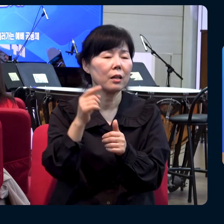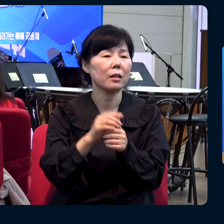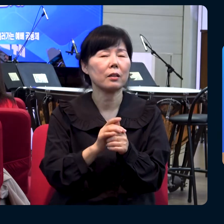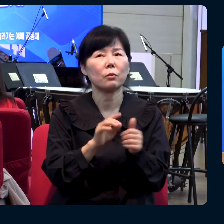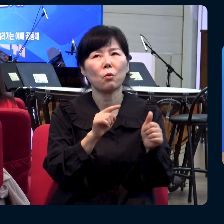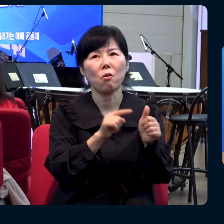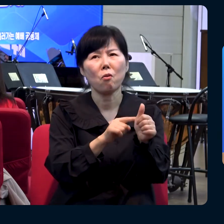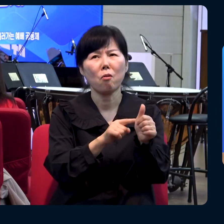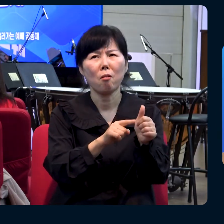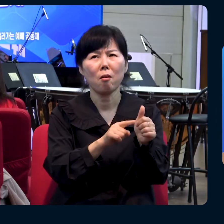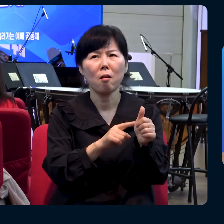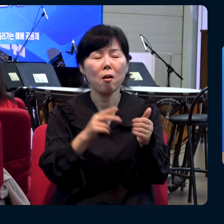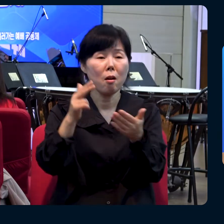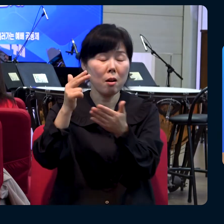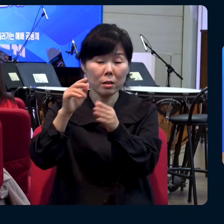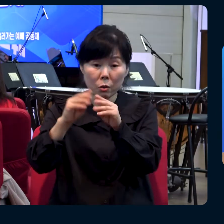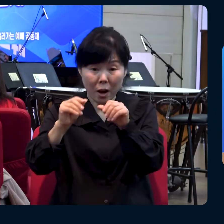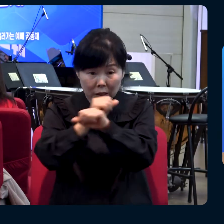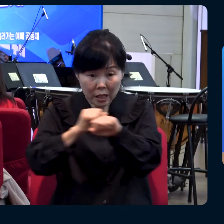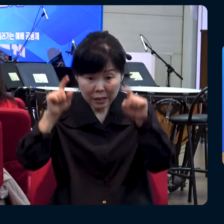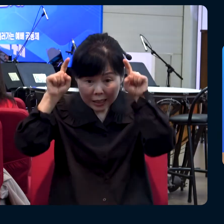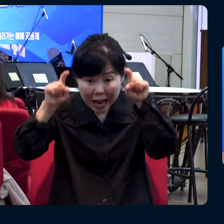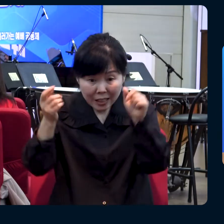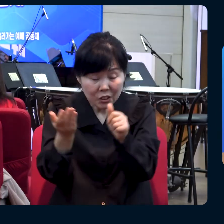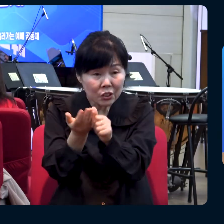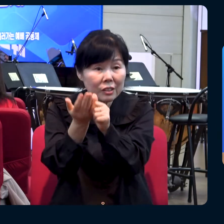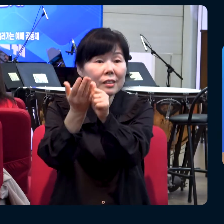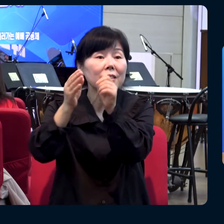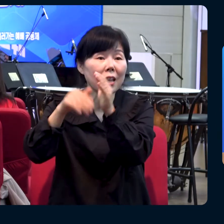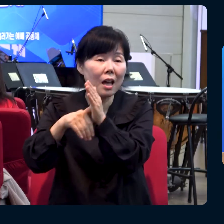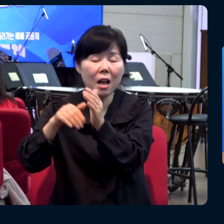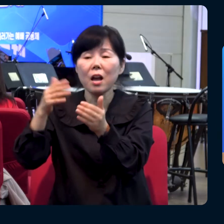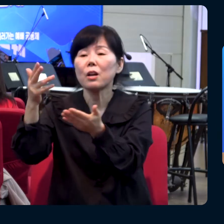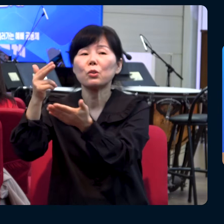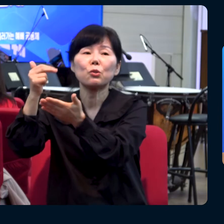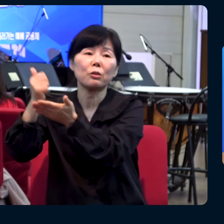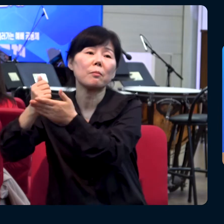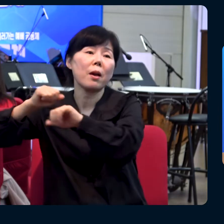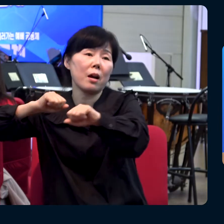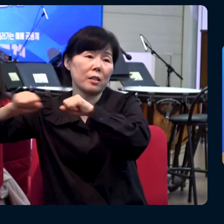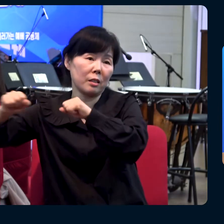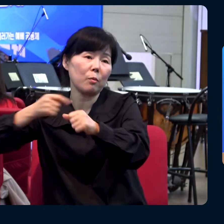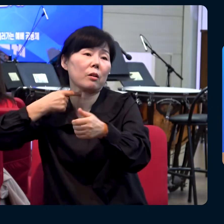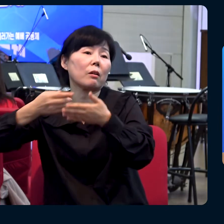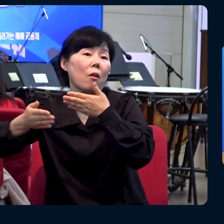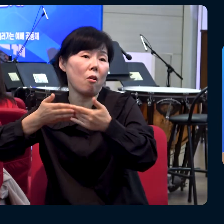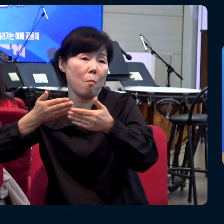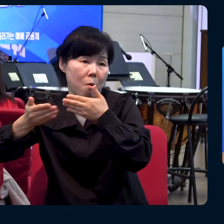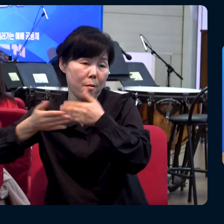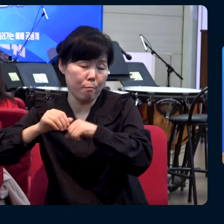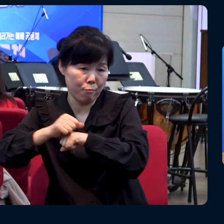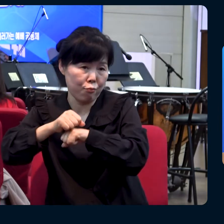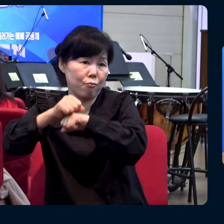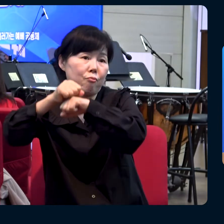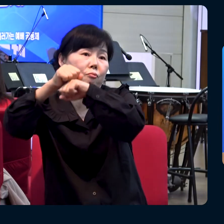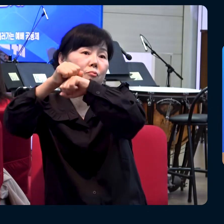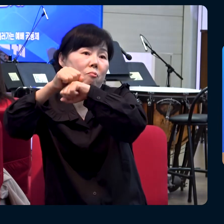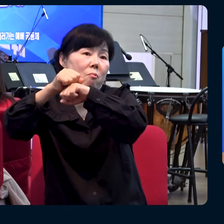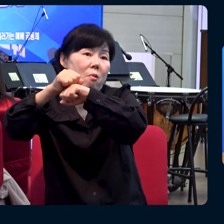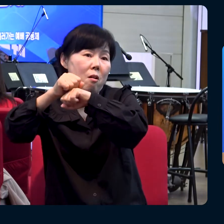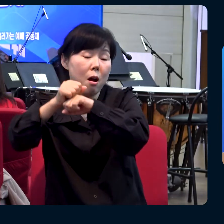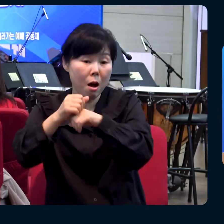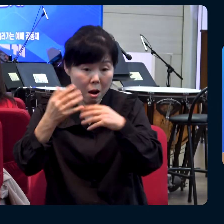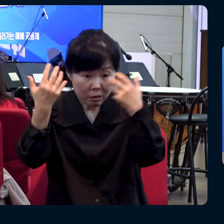들판의 영성. 광야에서 주님을 경험했던 그 믿음으로 똑같이 골리앗을 대는 겁니다. 왜? 늘